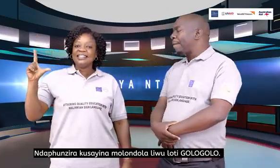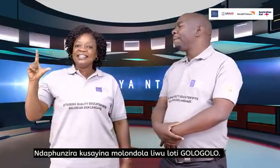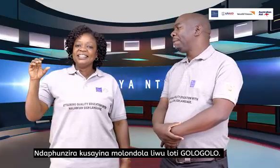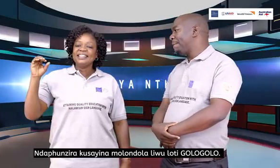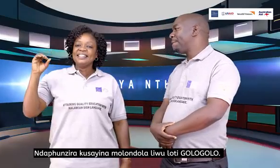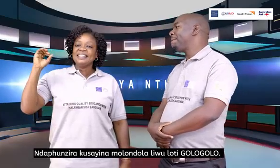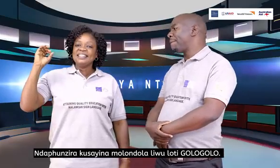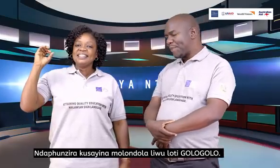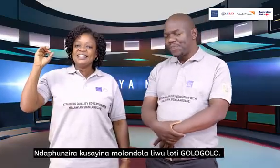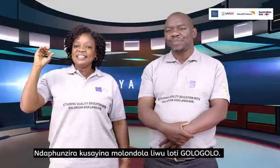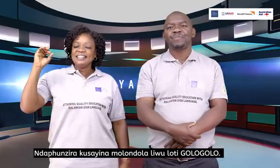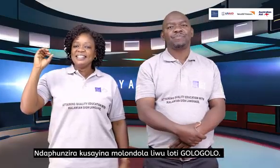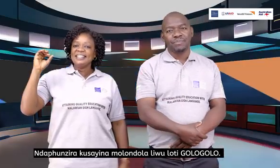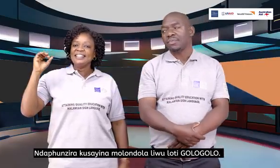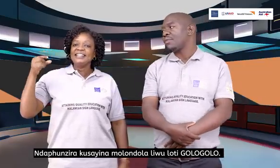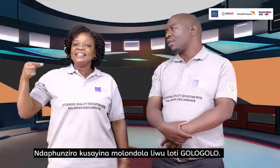L O G